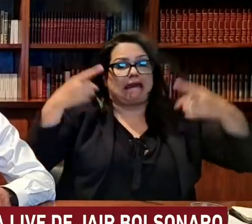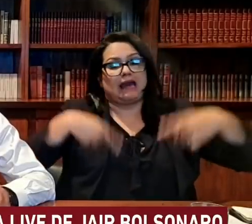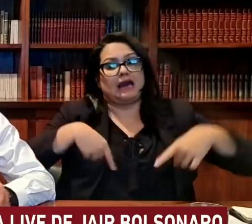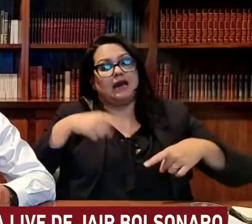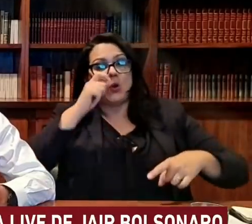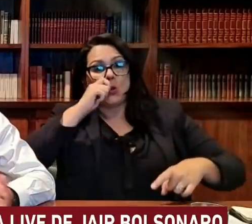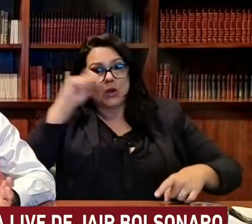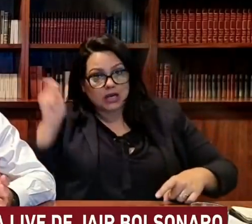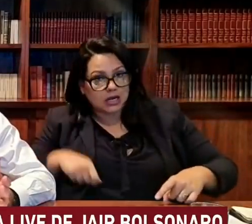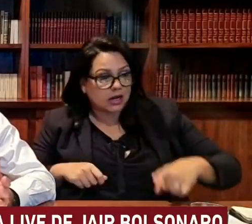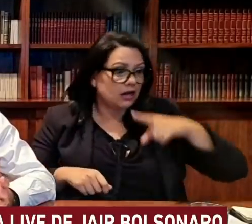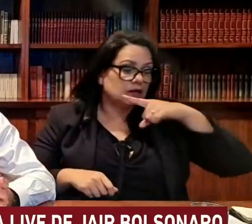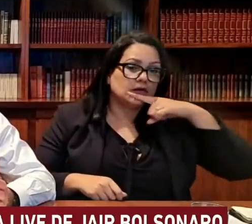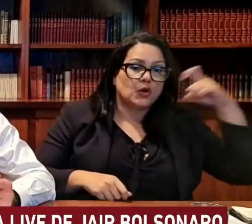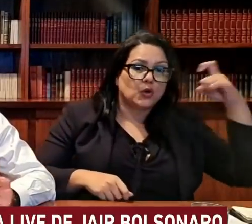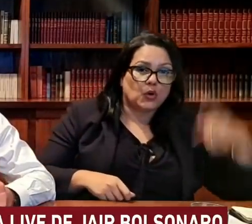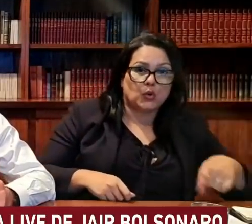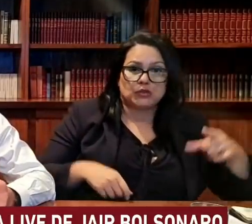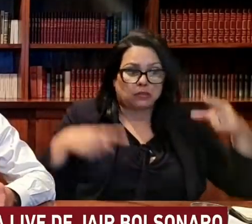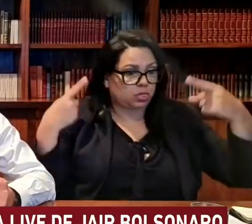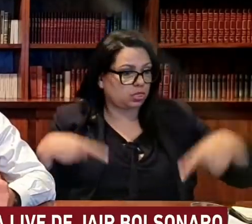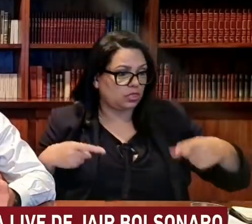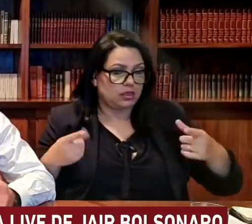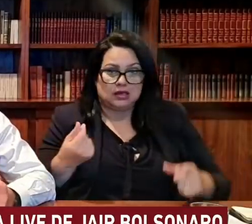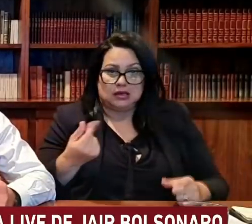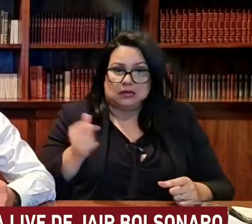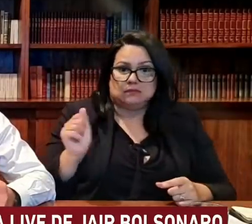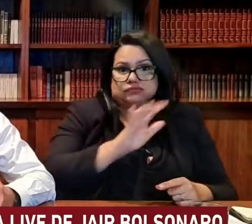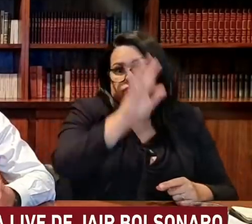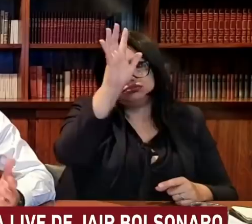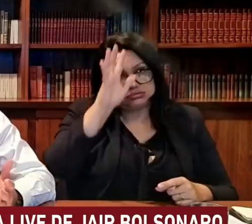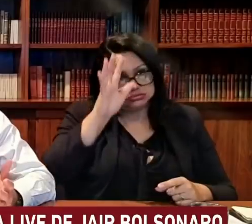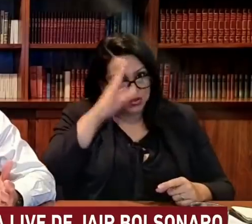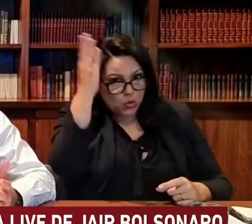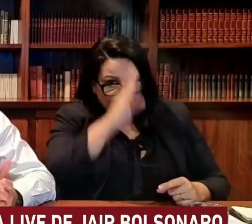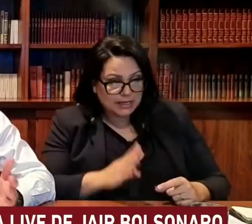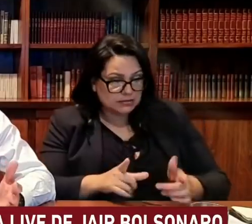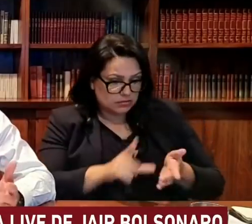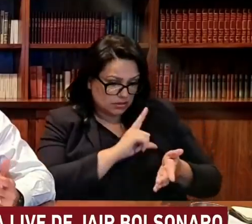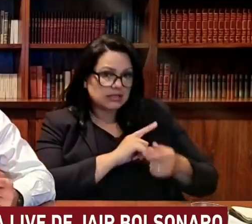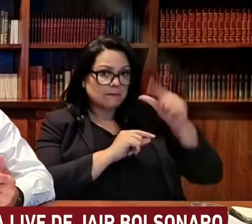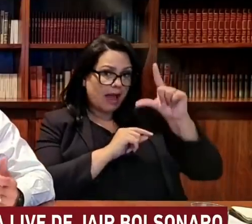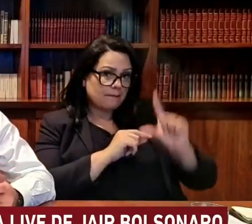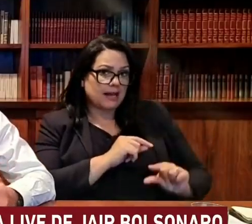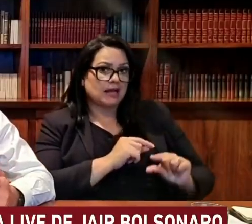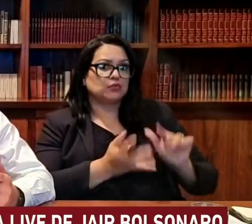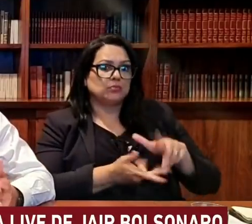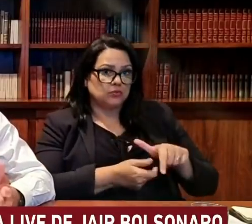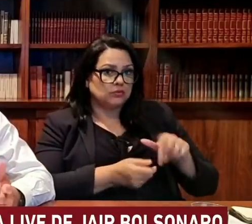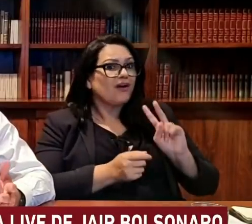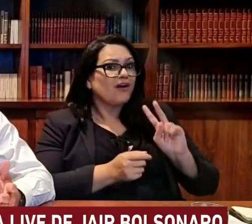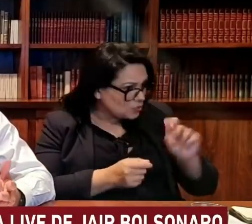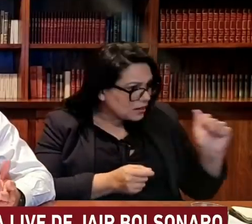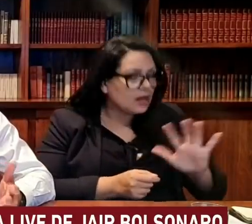Rússia, né? No preço dos combustíveis. O Brasil é um dos países que está com o combustível mais barato no mundo. Continua caro?